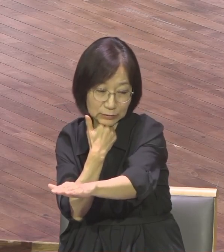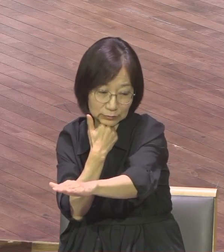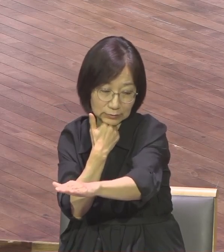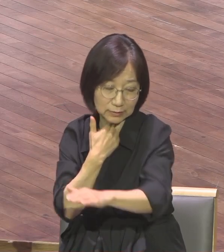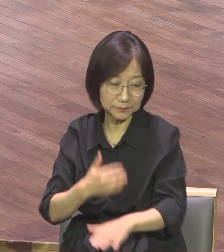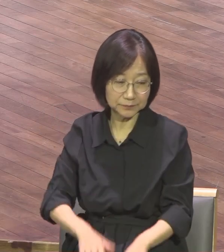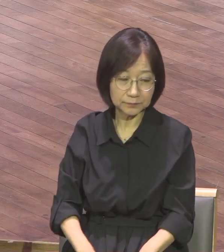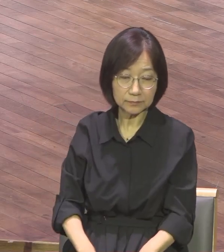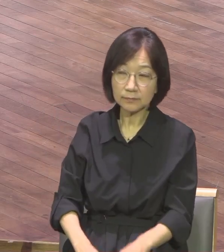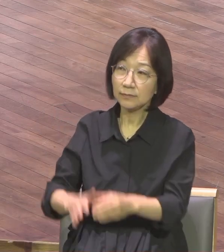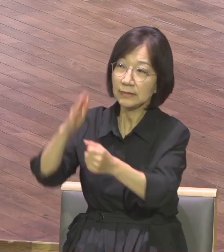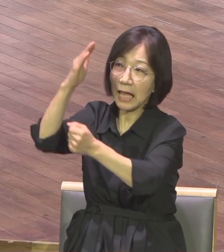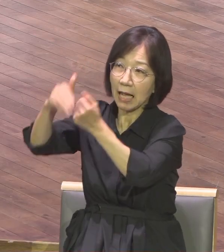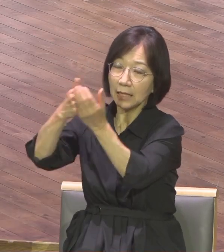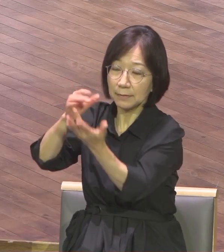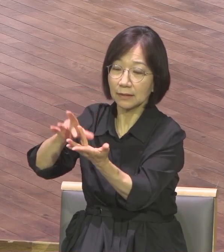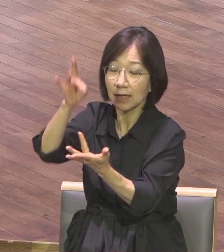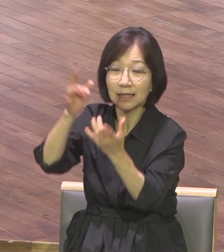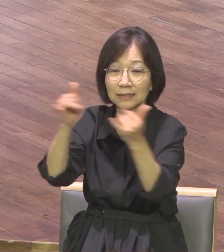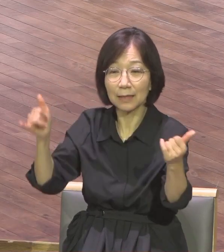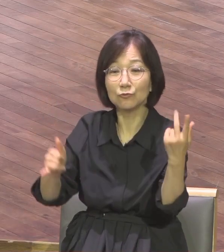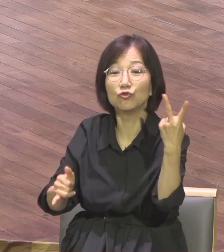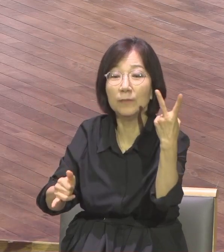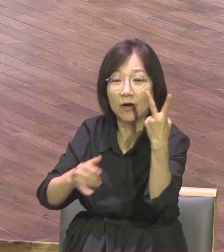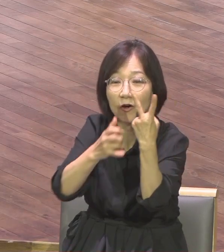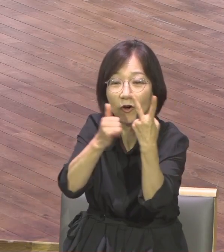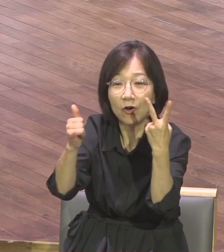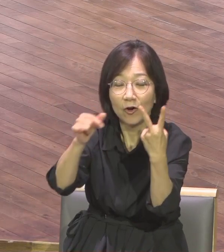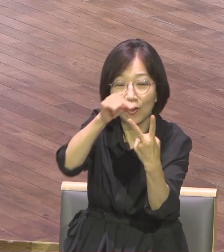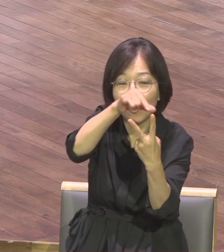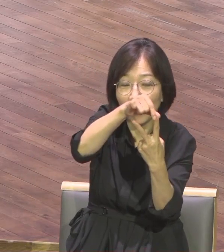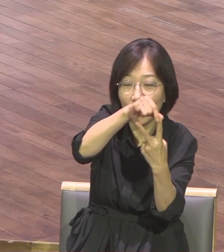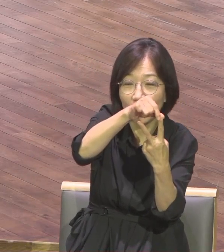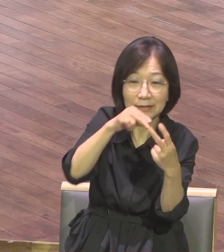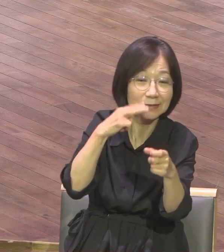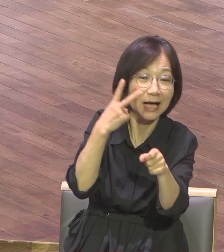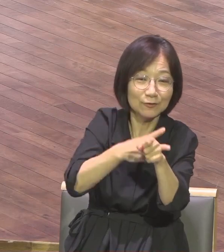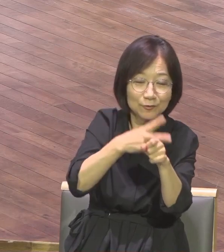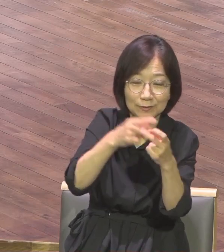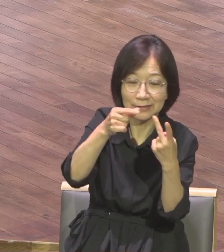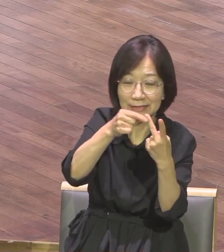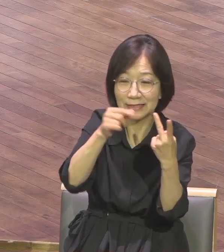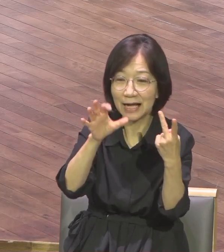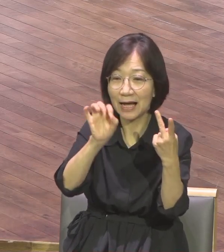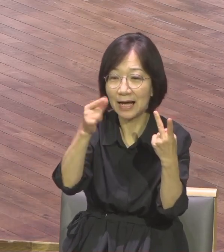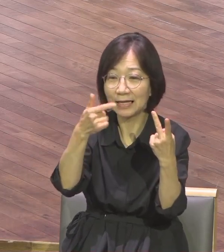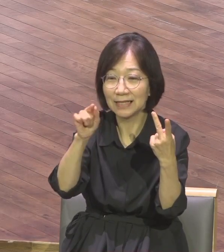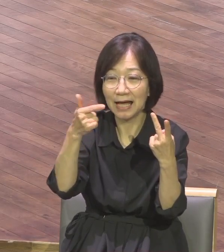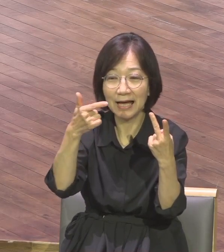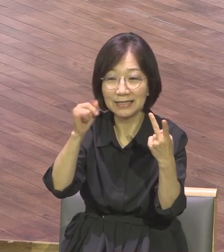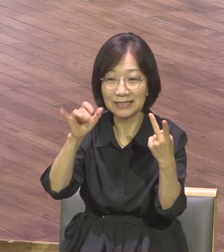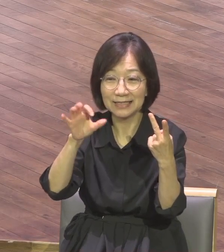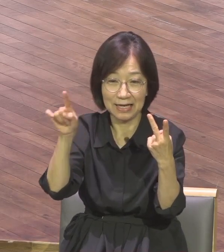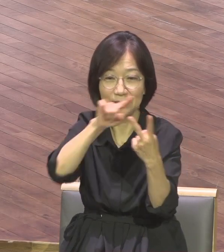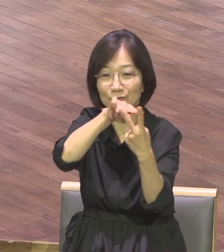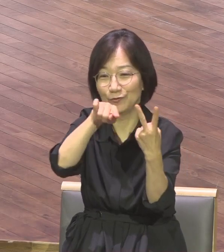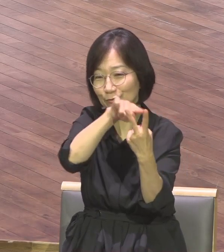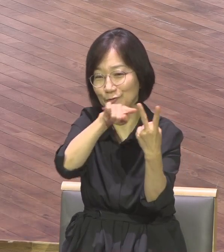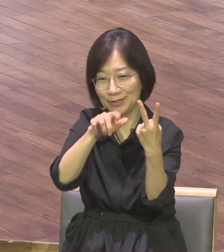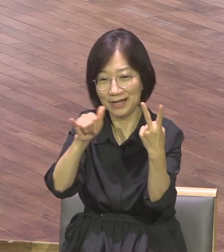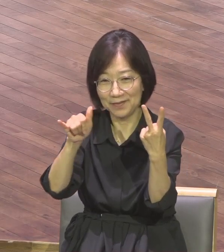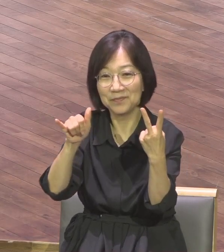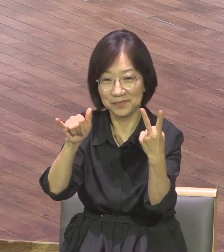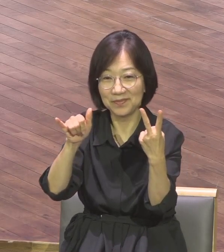그릇은 사울만이 아니었어요. 이 아나니아도 하나님께 택한 바다. 변화의 주역으로 쓰임받는 그릇이 되었어요.